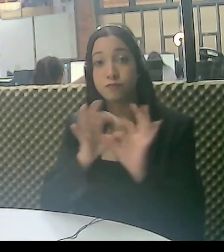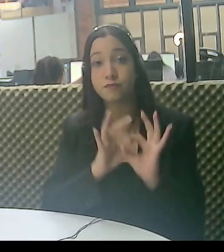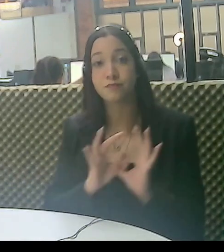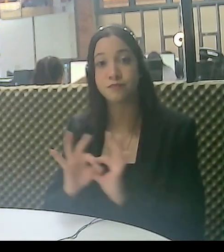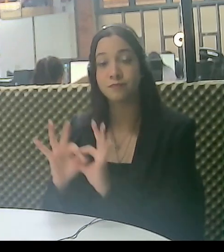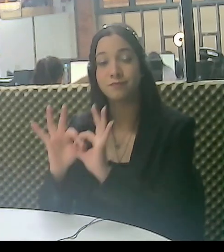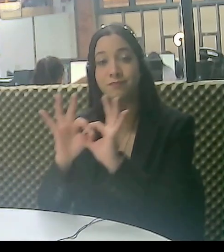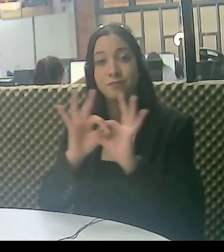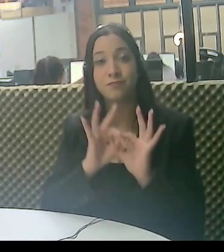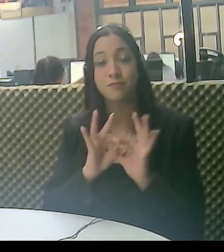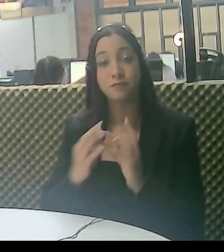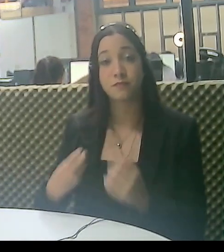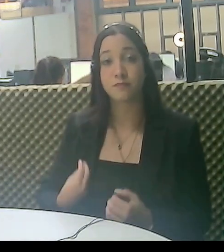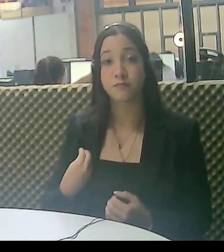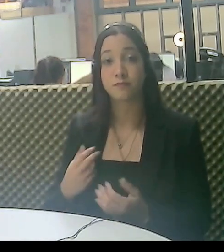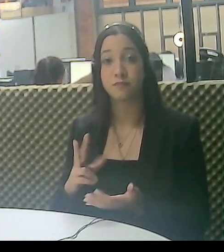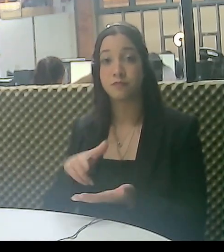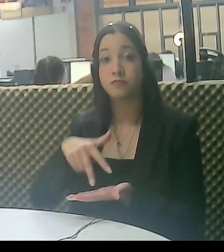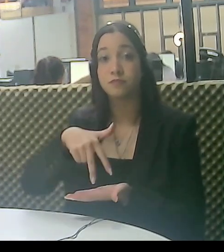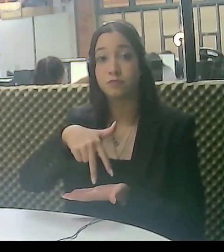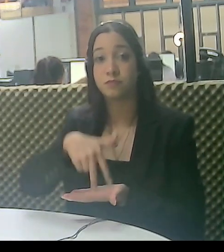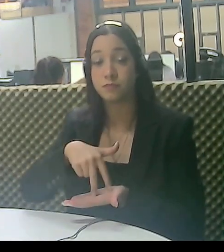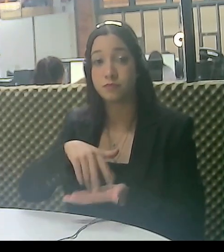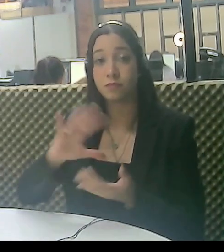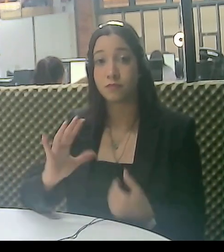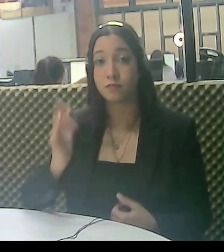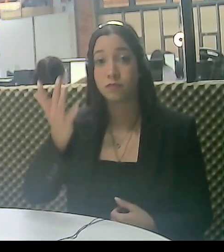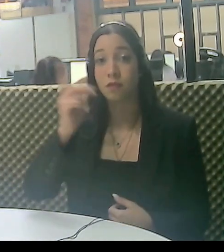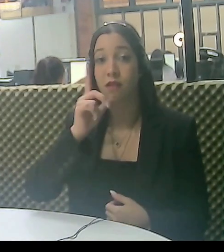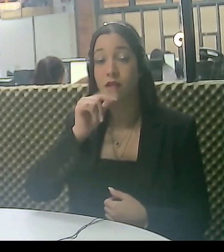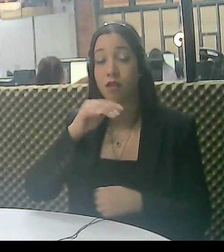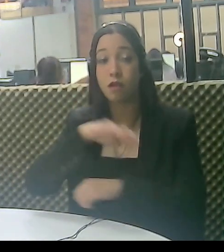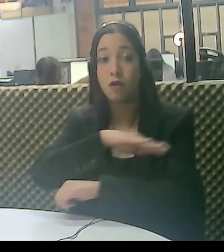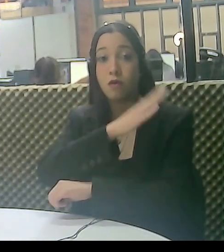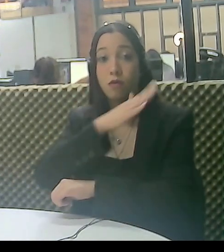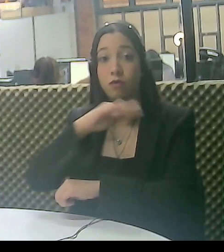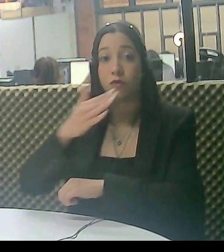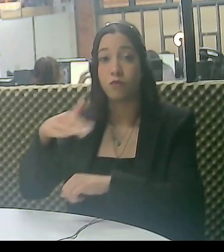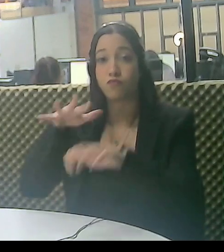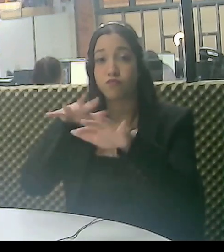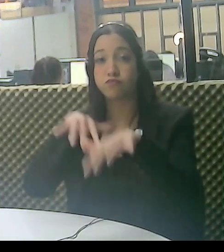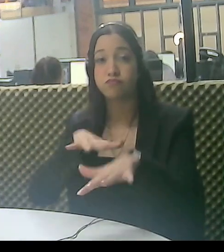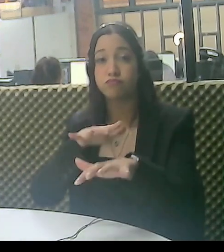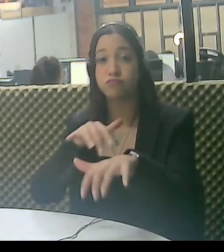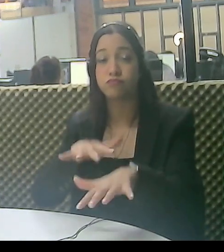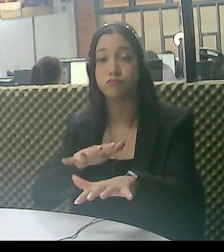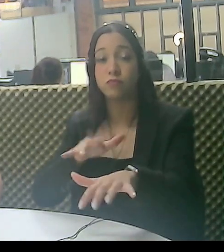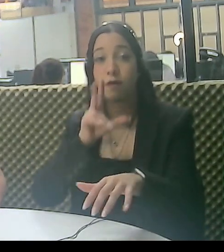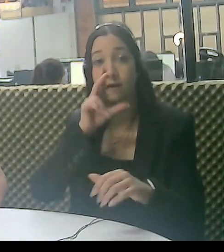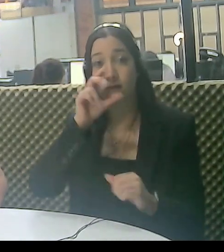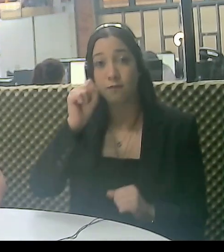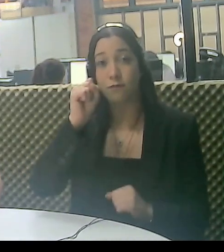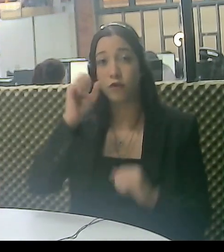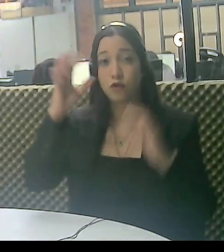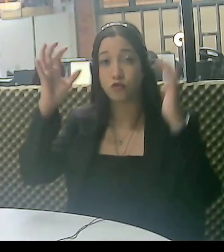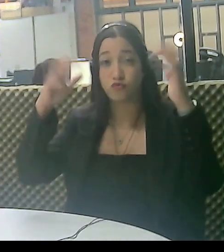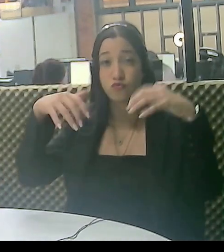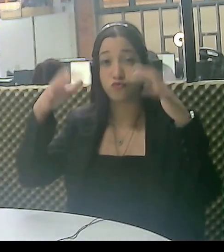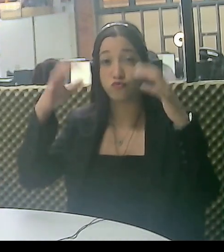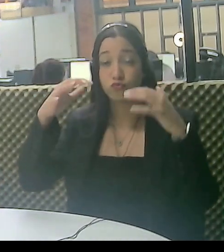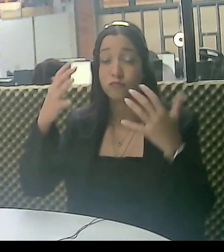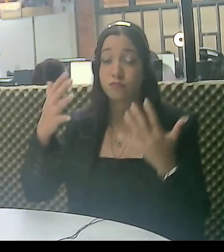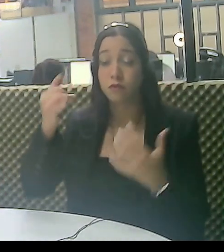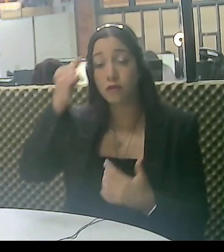estar no local onde está ocorrendo aqueles alagamentos, aquelas enxurradas, ou as inundações, para